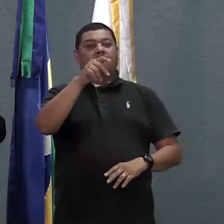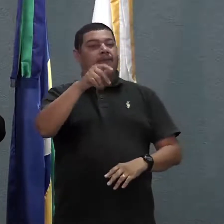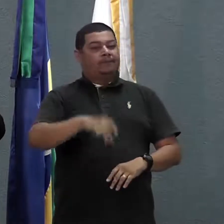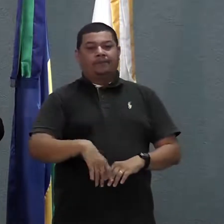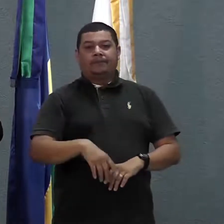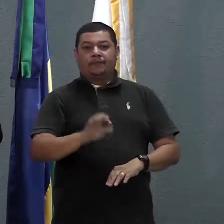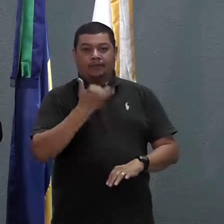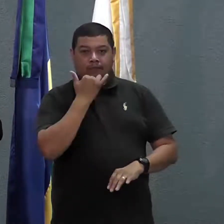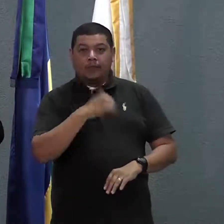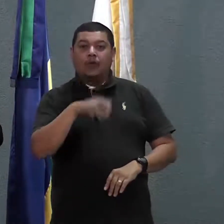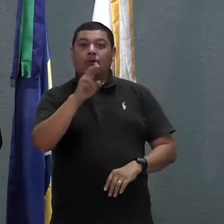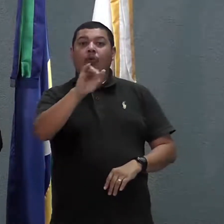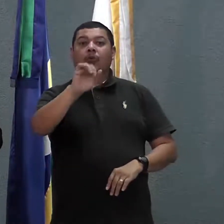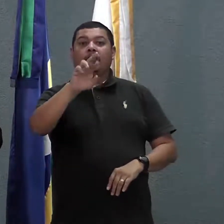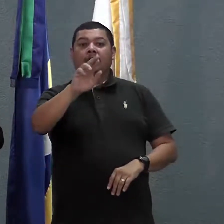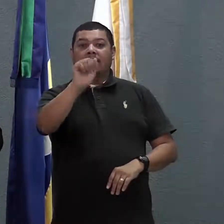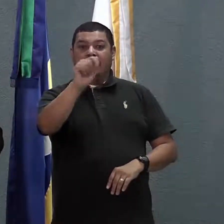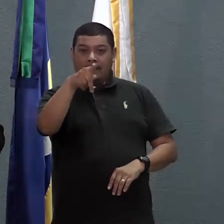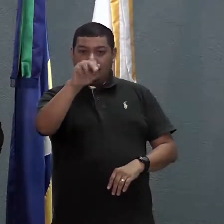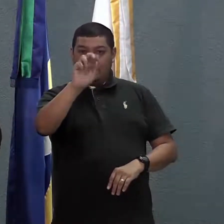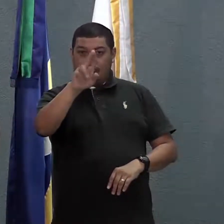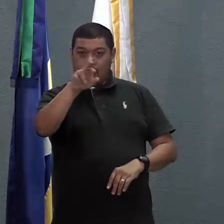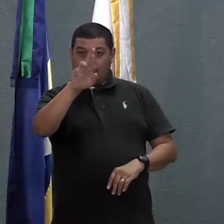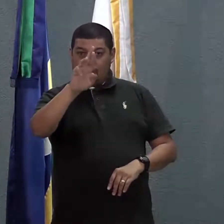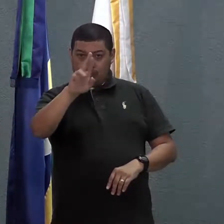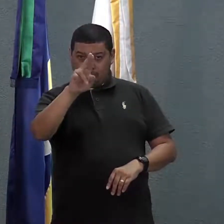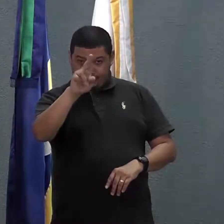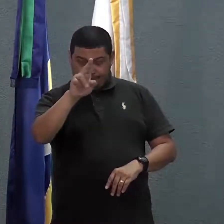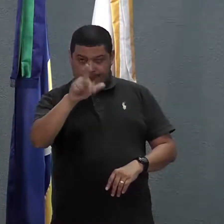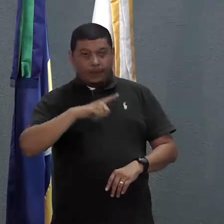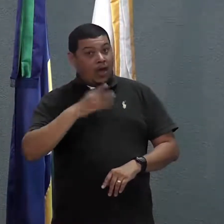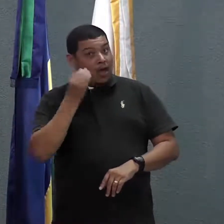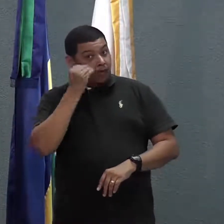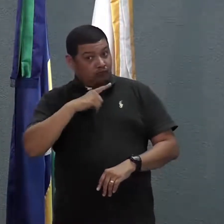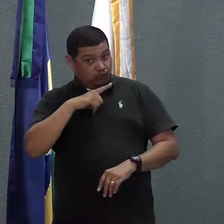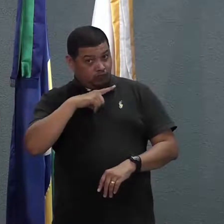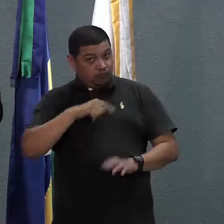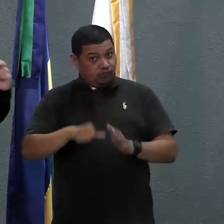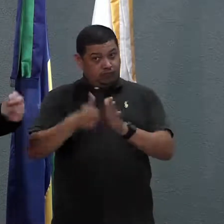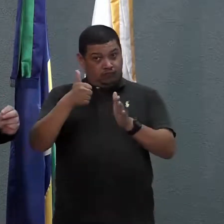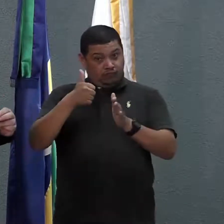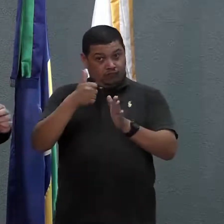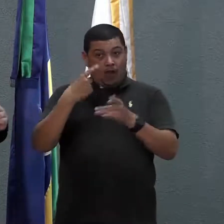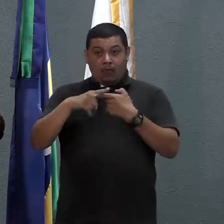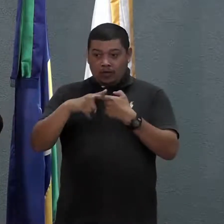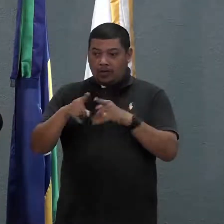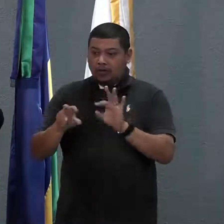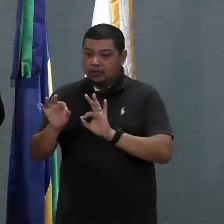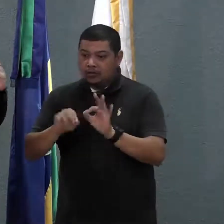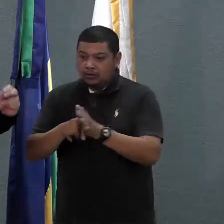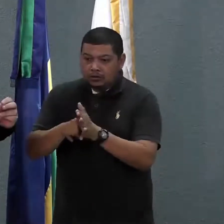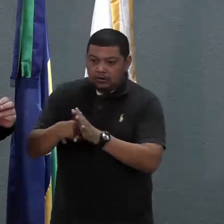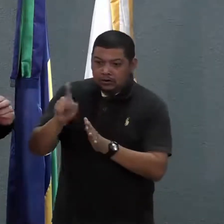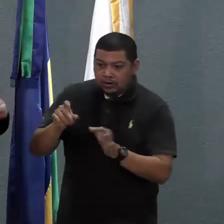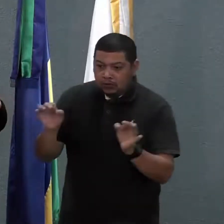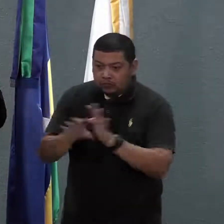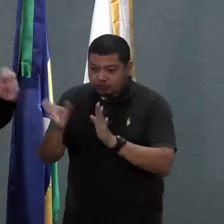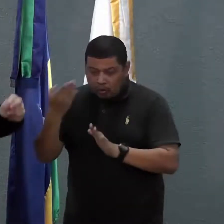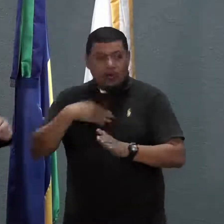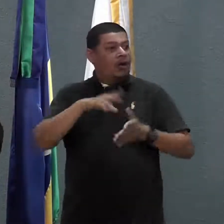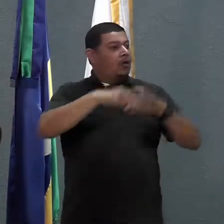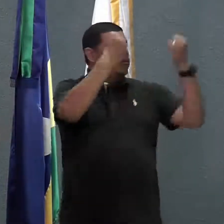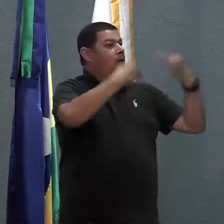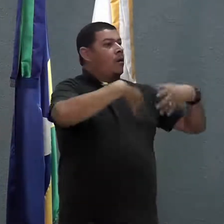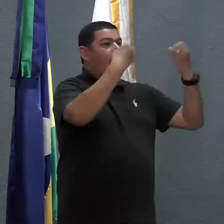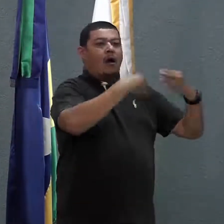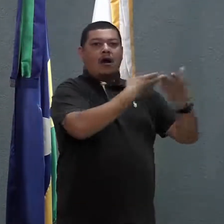é, porque eu posso estar falando besteira e eu não gosto disso. Então, vou ver isso para já trazer esse problema para o prefeito e